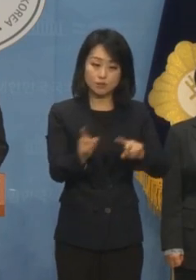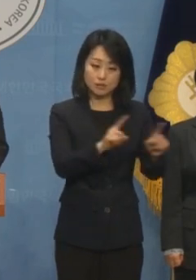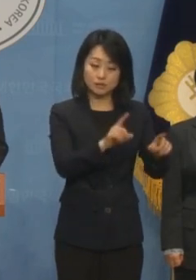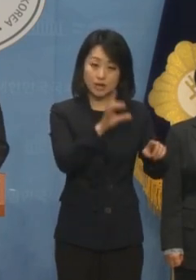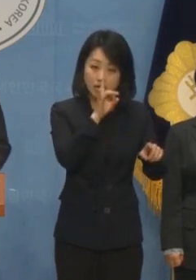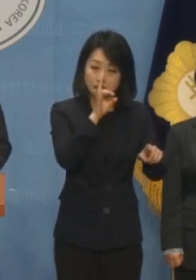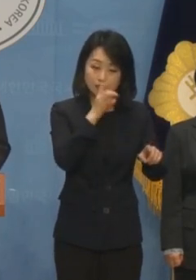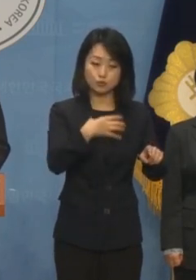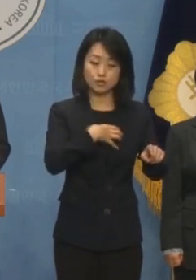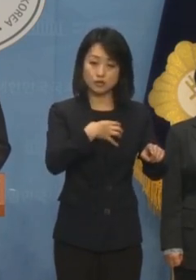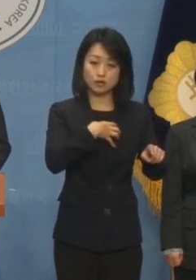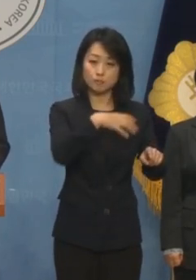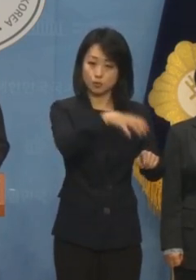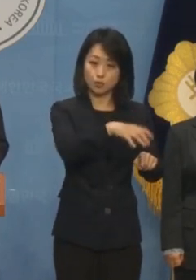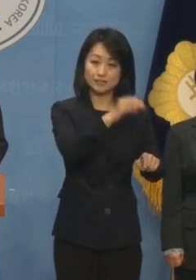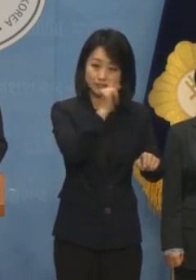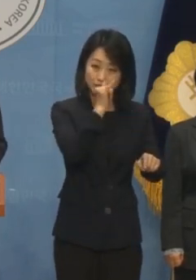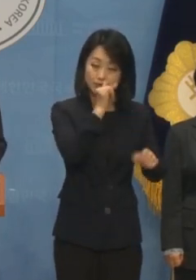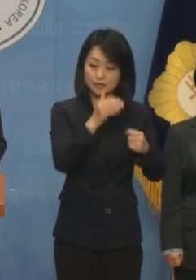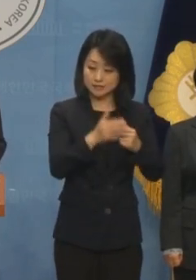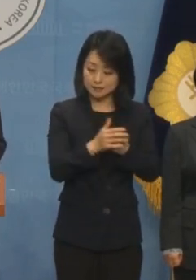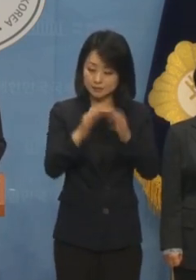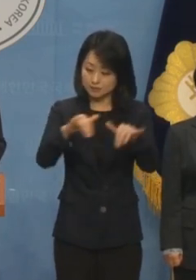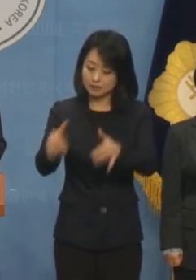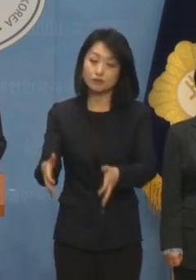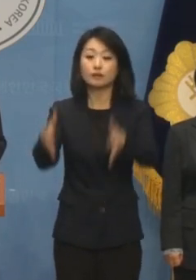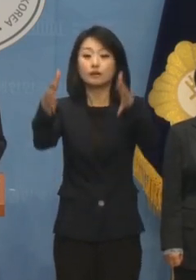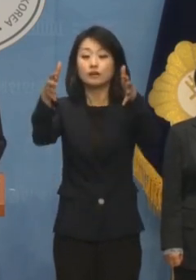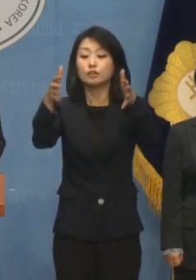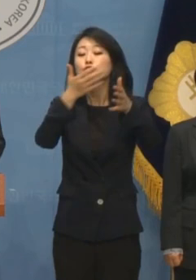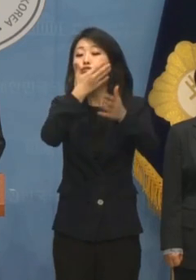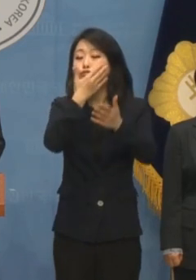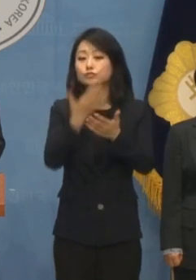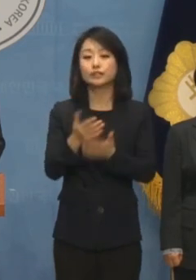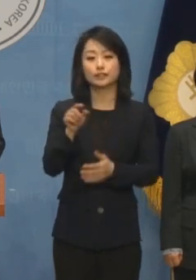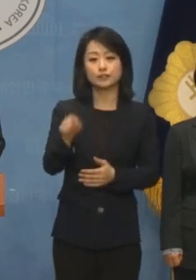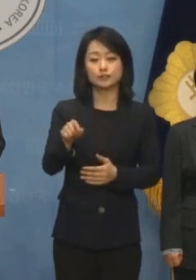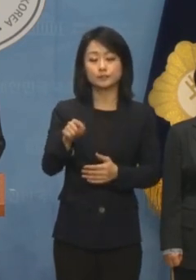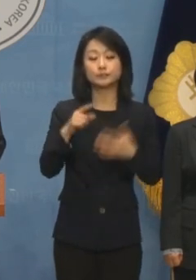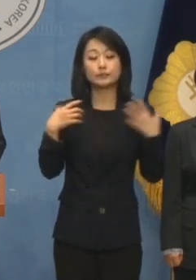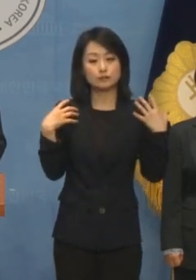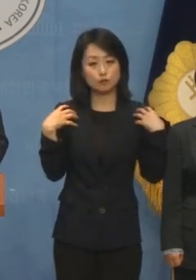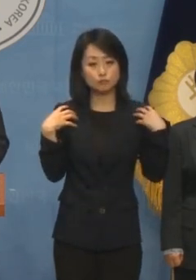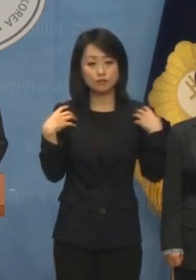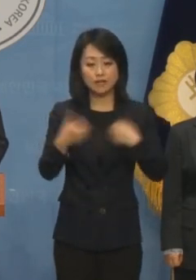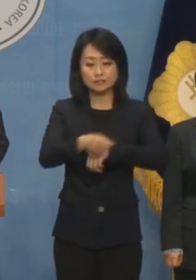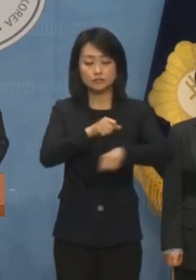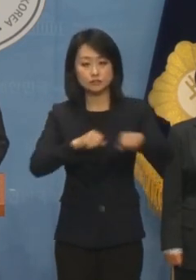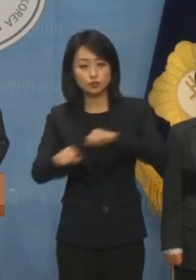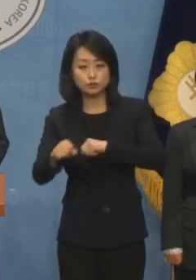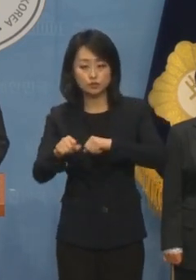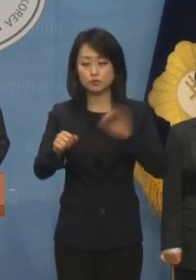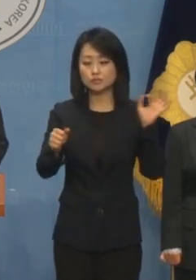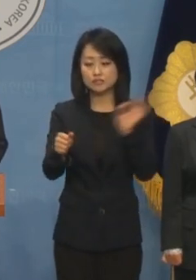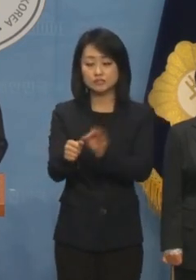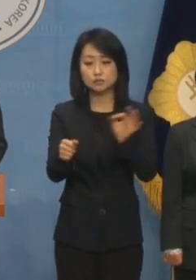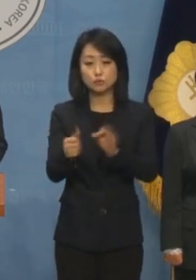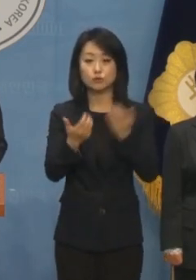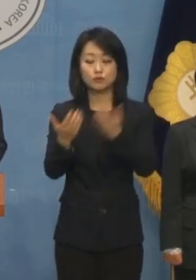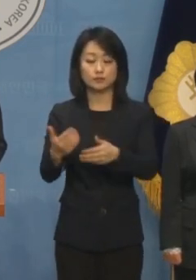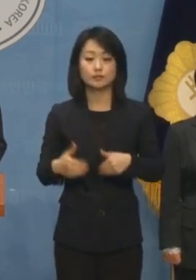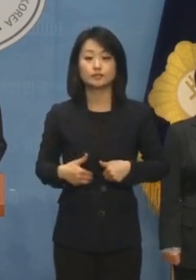경제가 위태롭게 될 우려가 높습니다. 그래서 중요합니다. 정부도 적극적으로 지원해야 될